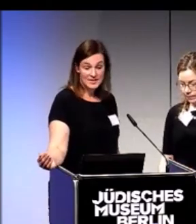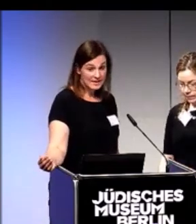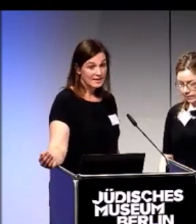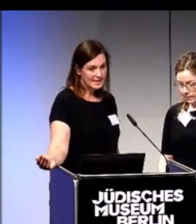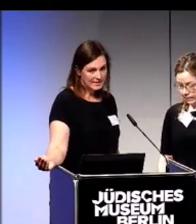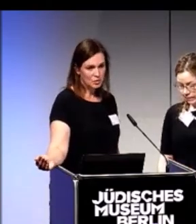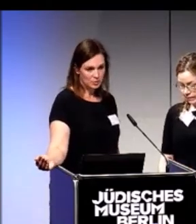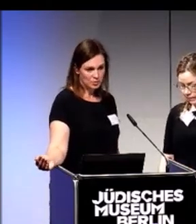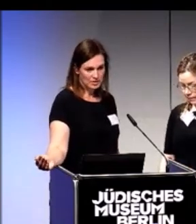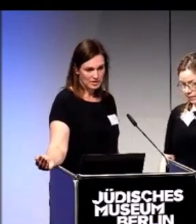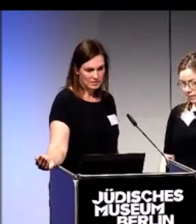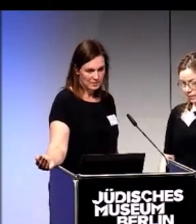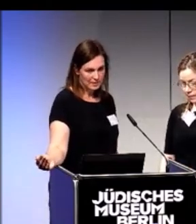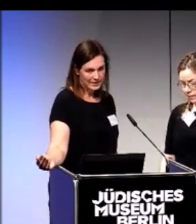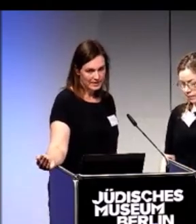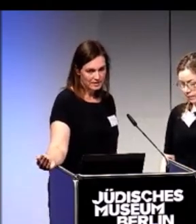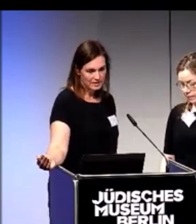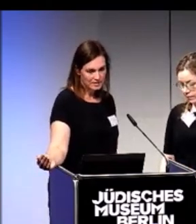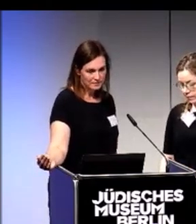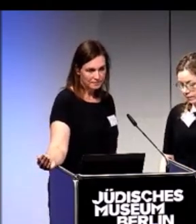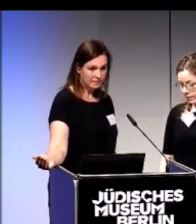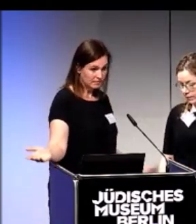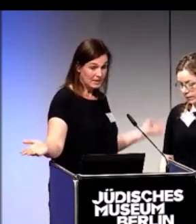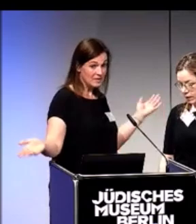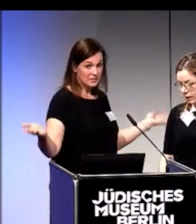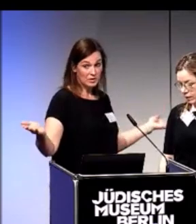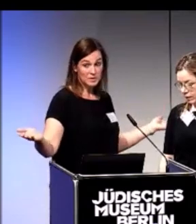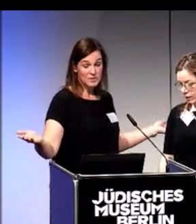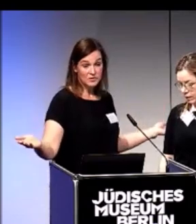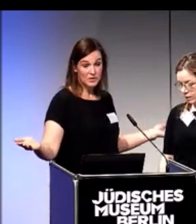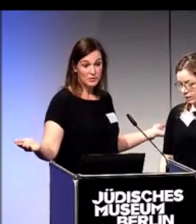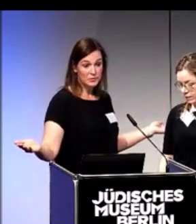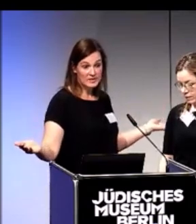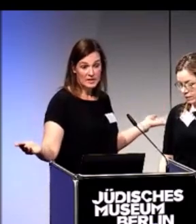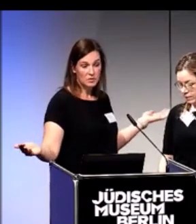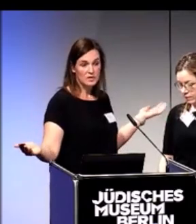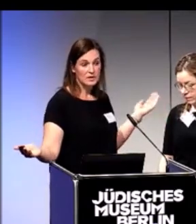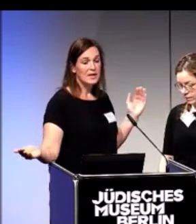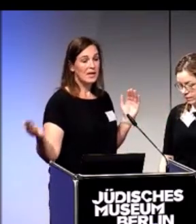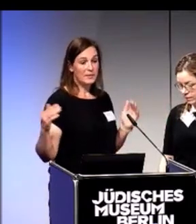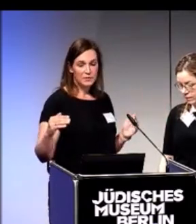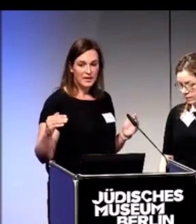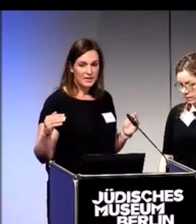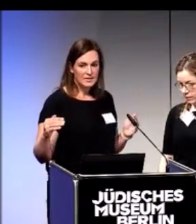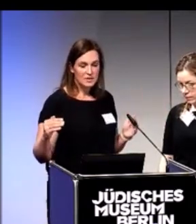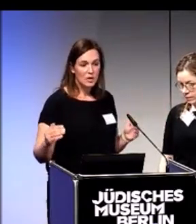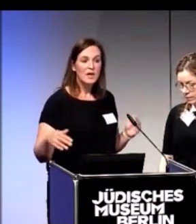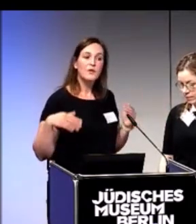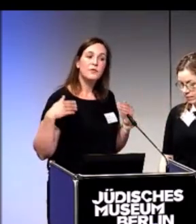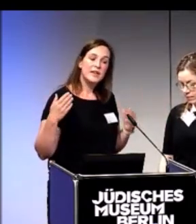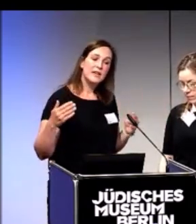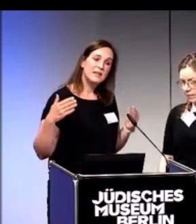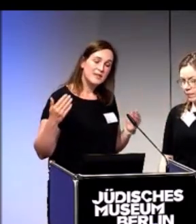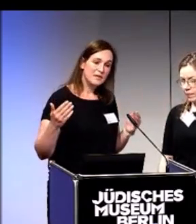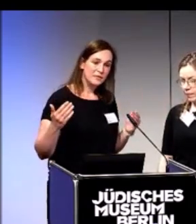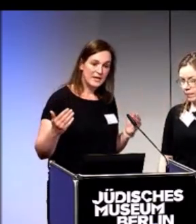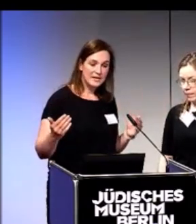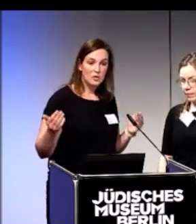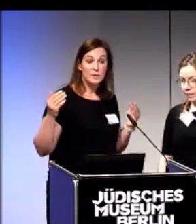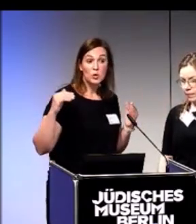eine sehr kleine Community ist, wenn man mal ehrlich ist. 200.000 bis 250.000. Aber die Frage ist auch, wer liest das vielleicht auch